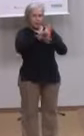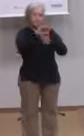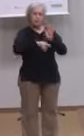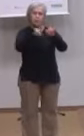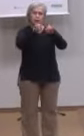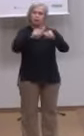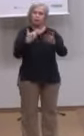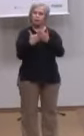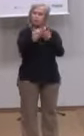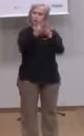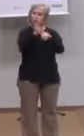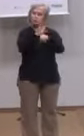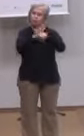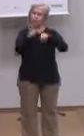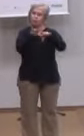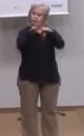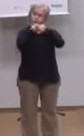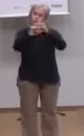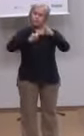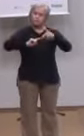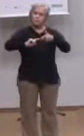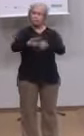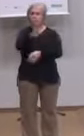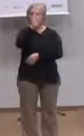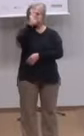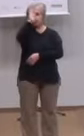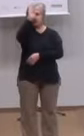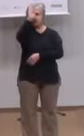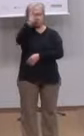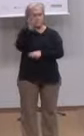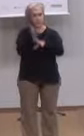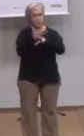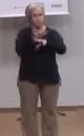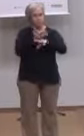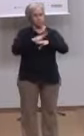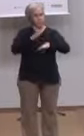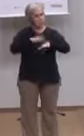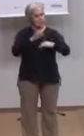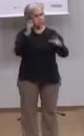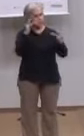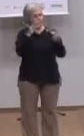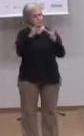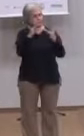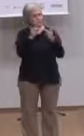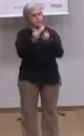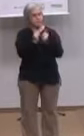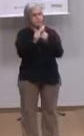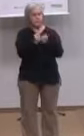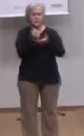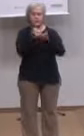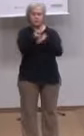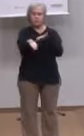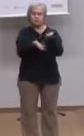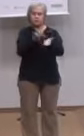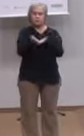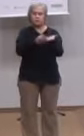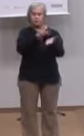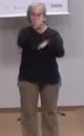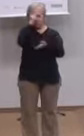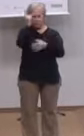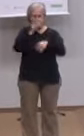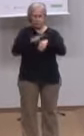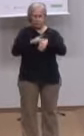das universidades, dos cursos de graduação, principalmente as disciplinas mais ligadas, aos cursos mais ligados à assistência do paciente